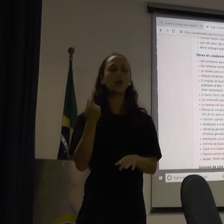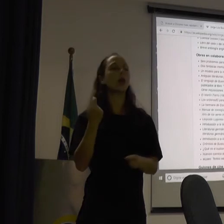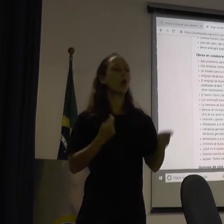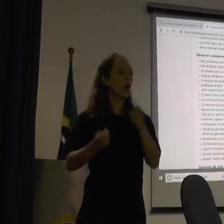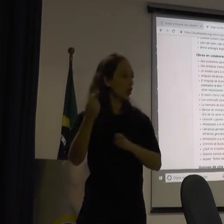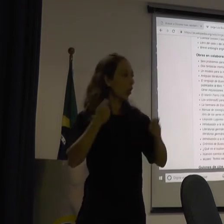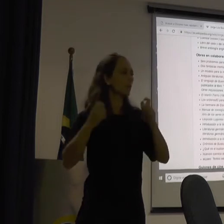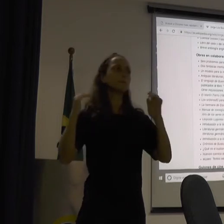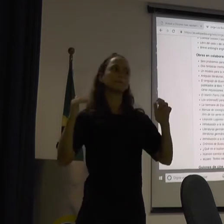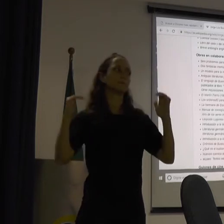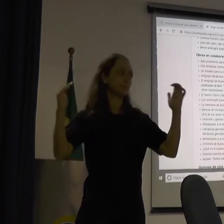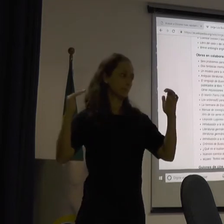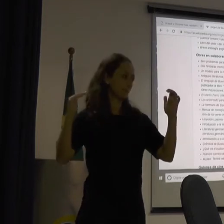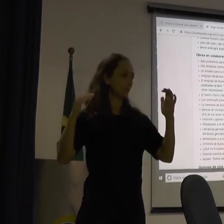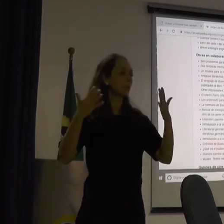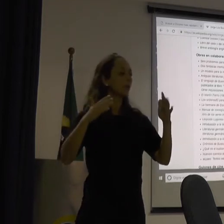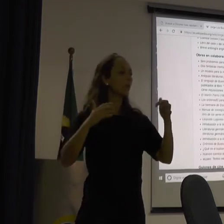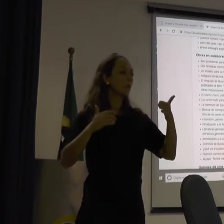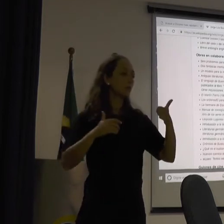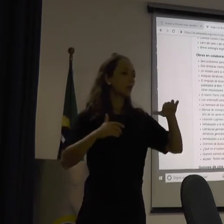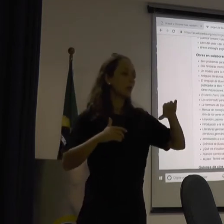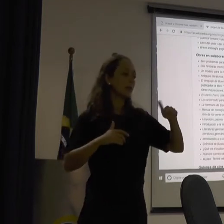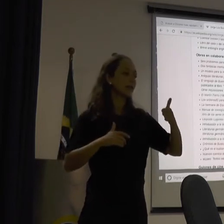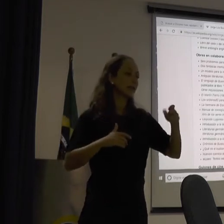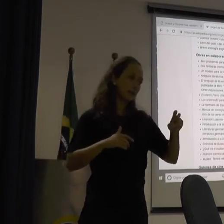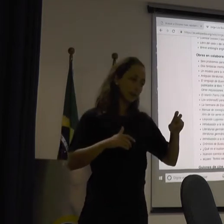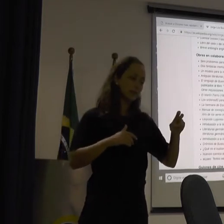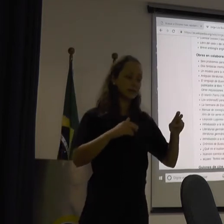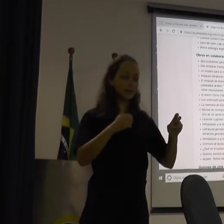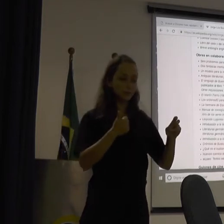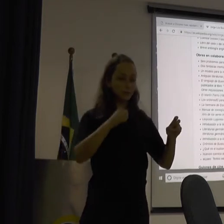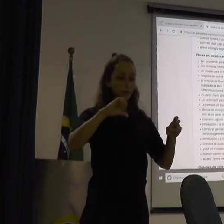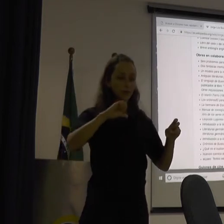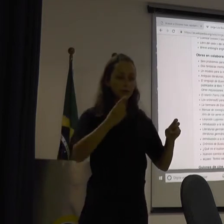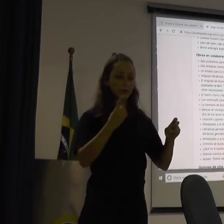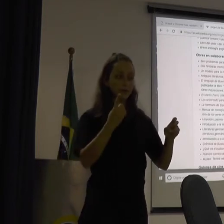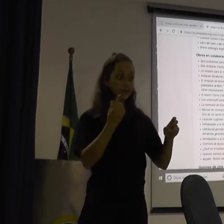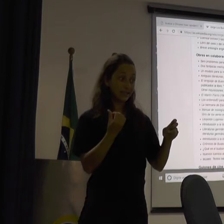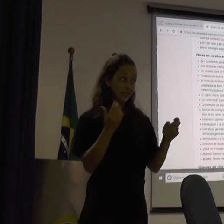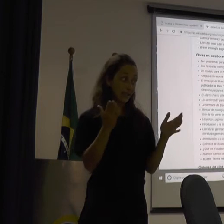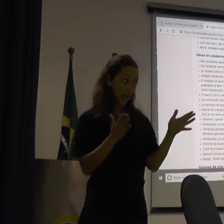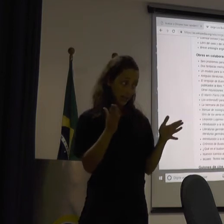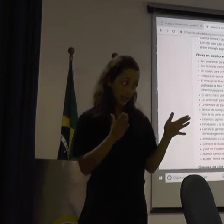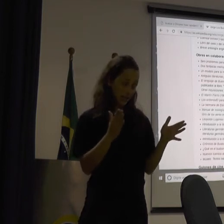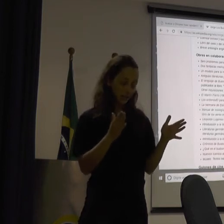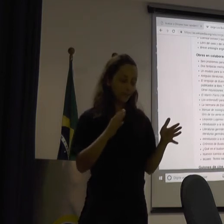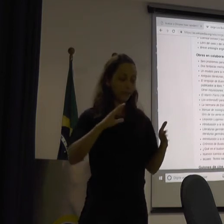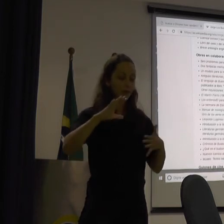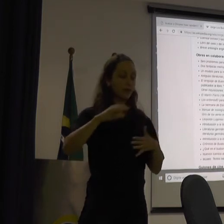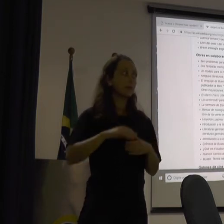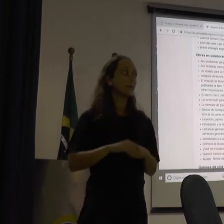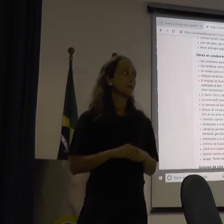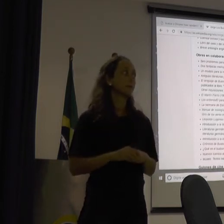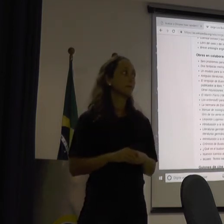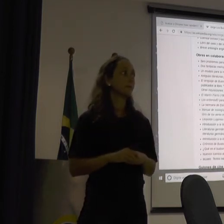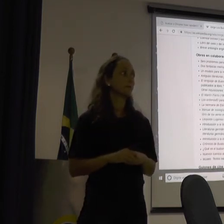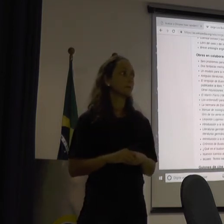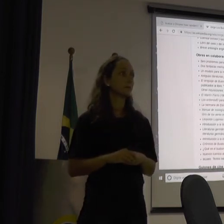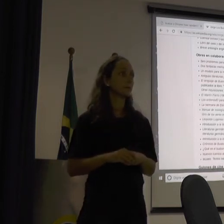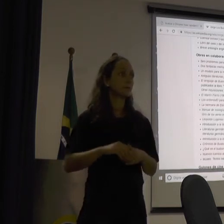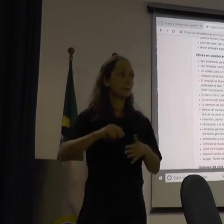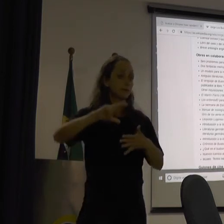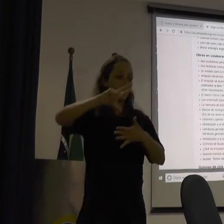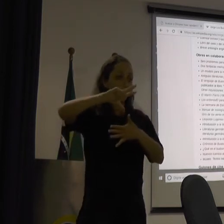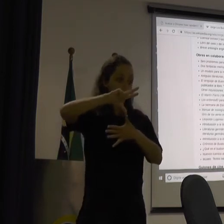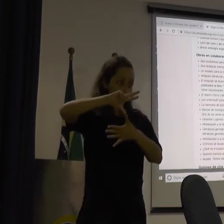nada. Em 1915, 16, acho que metade do PIB da América, do México